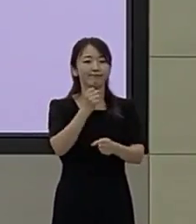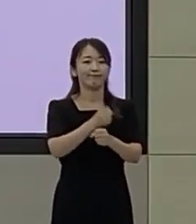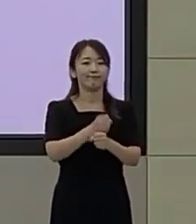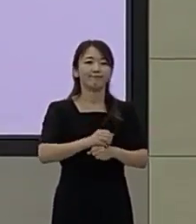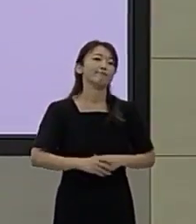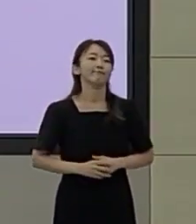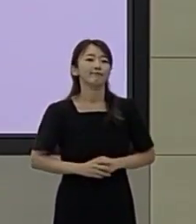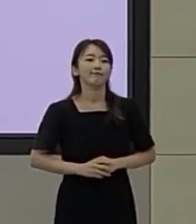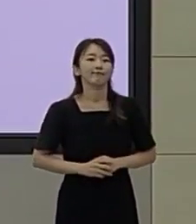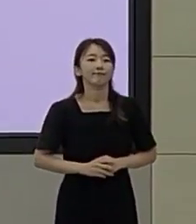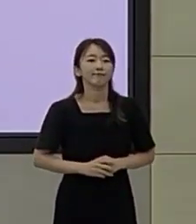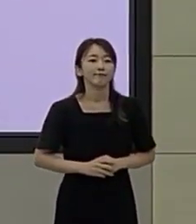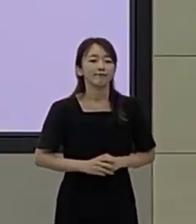만들었습니다.